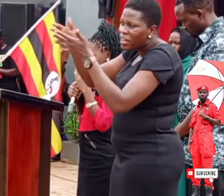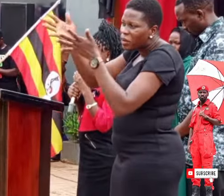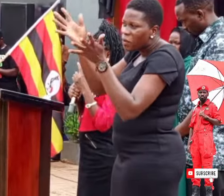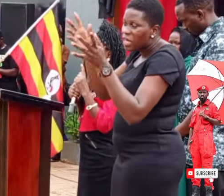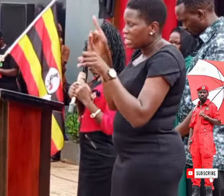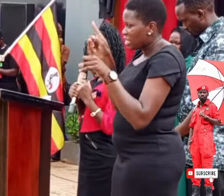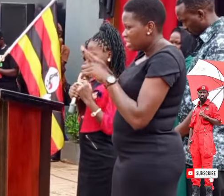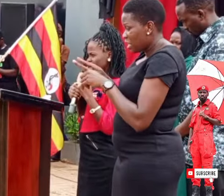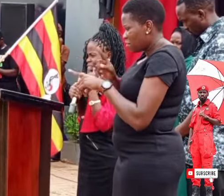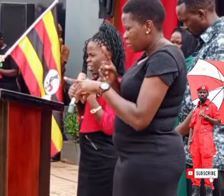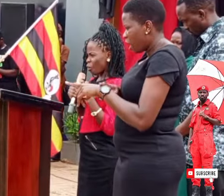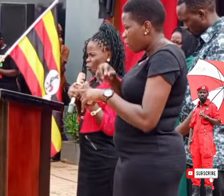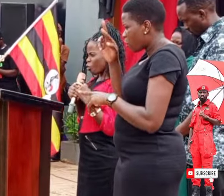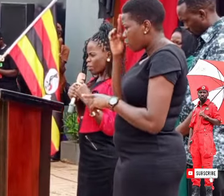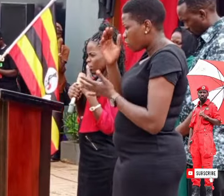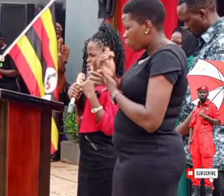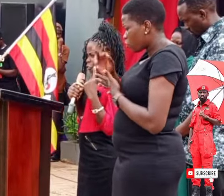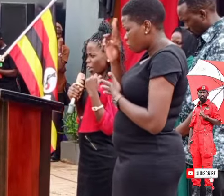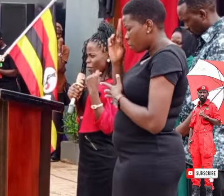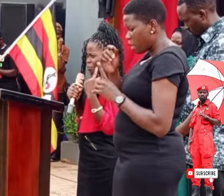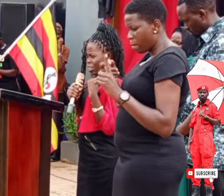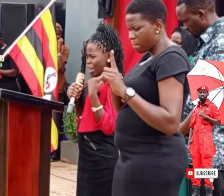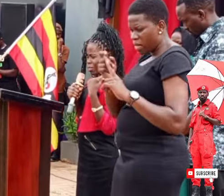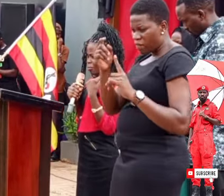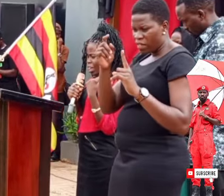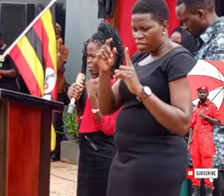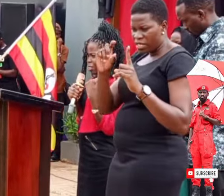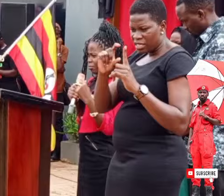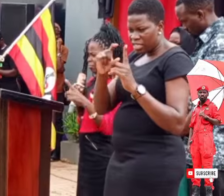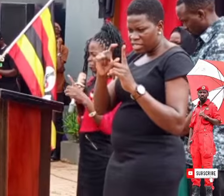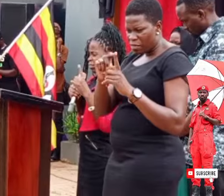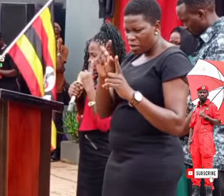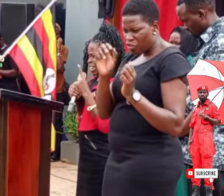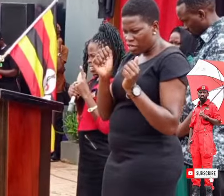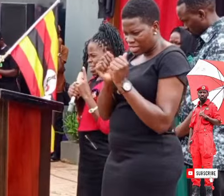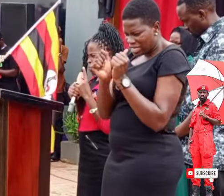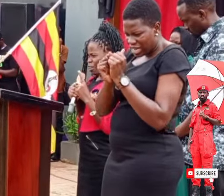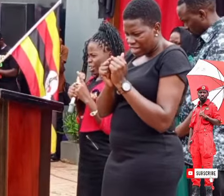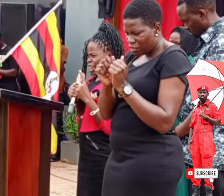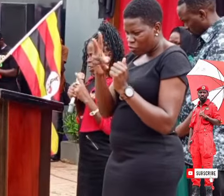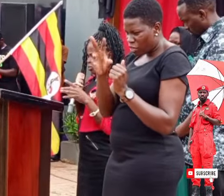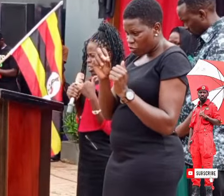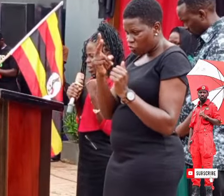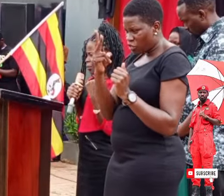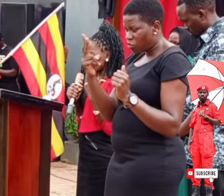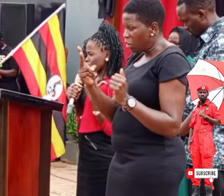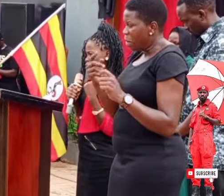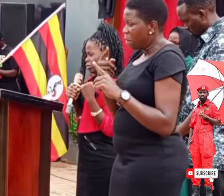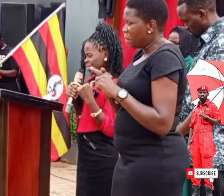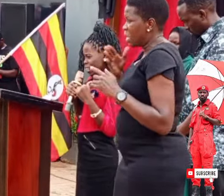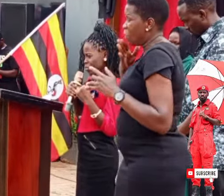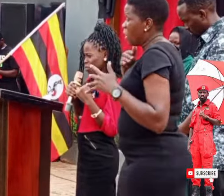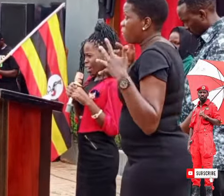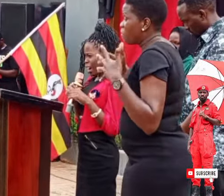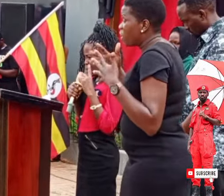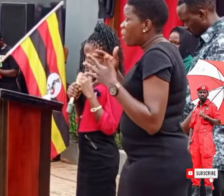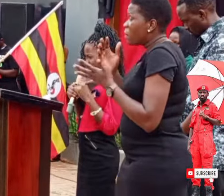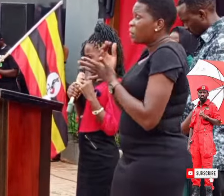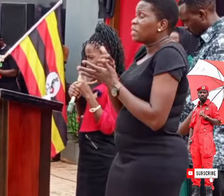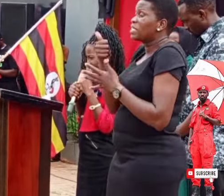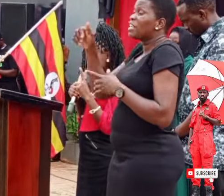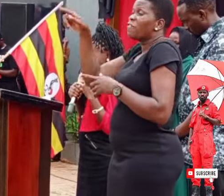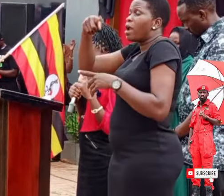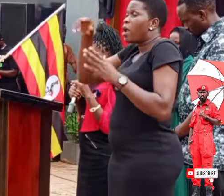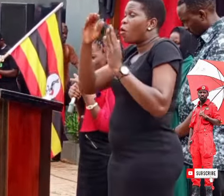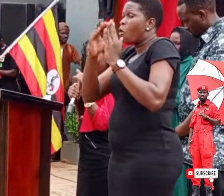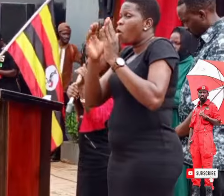wonna era najja wanali kubanga bankwata zaali nga 10 novemba 2022 nali ngenda byogera wano naye nga mukatundu